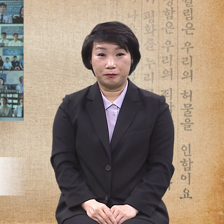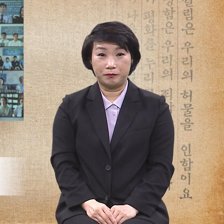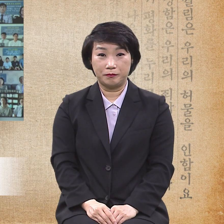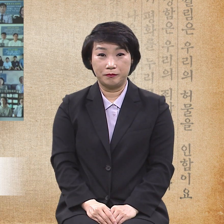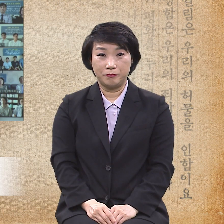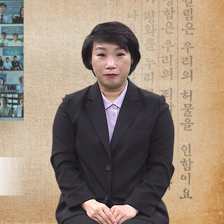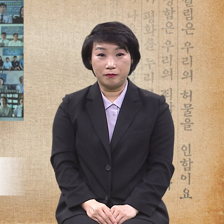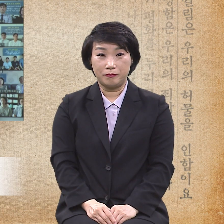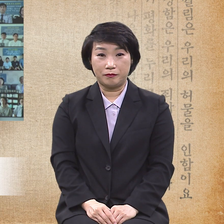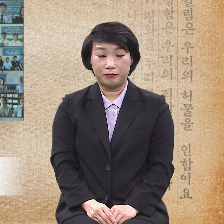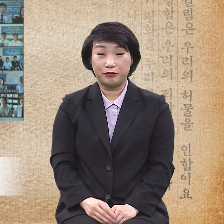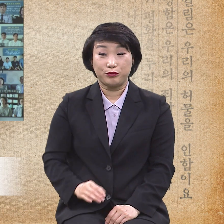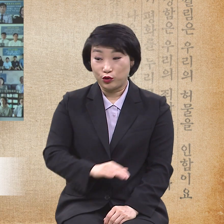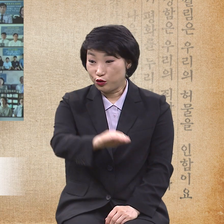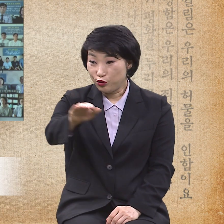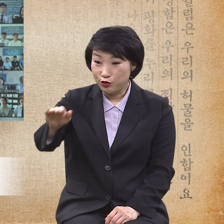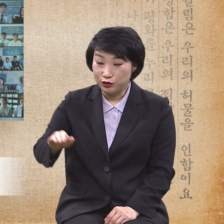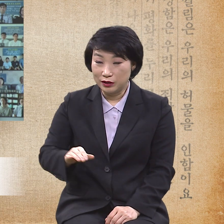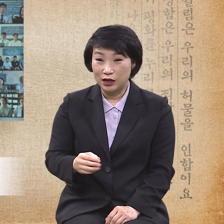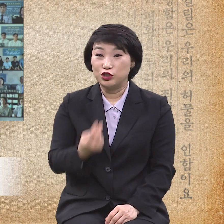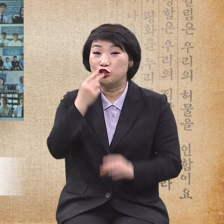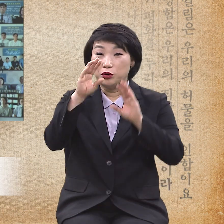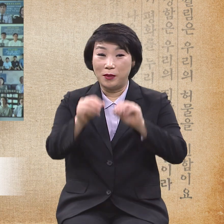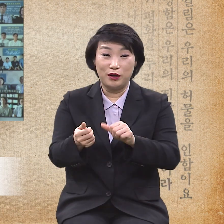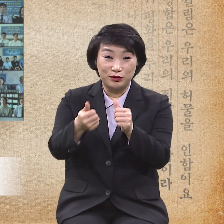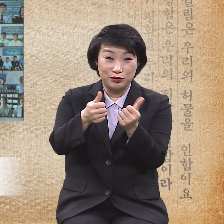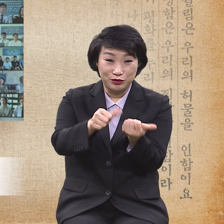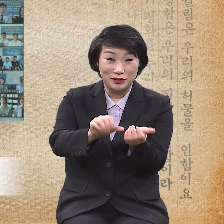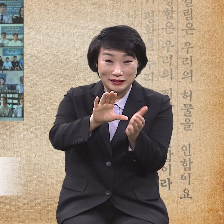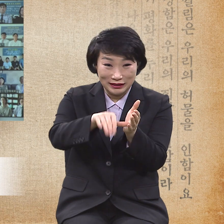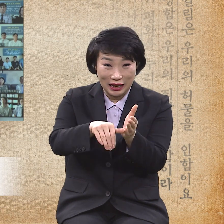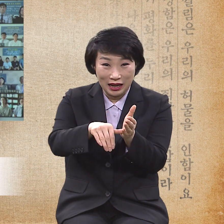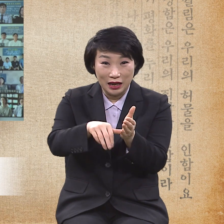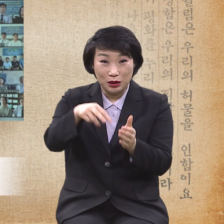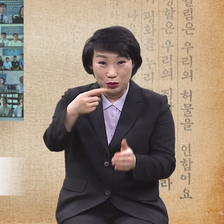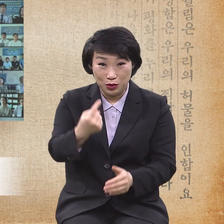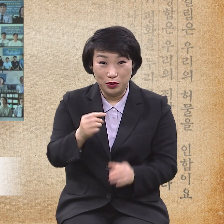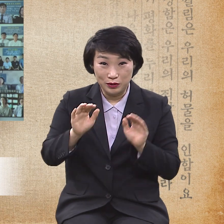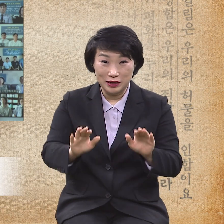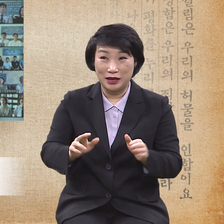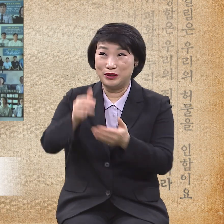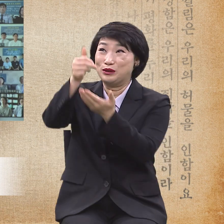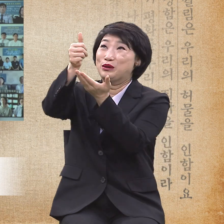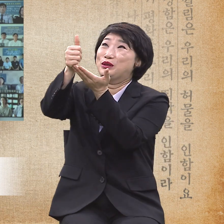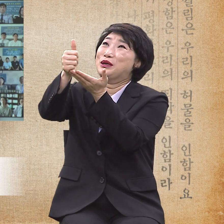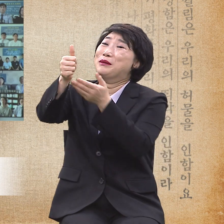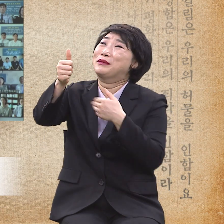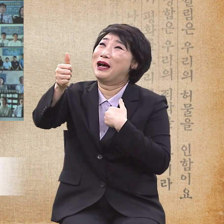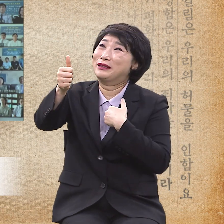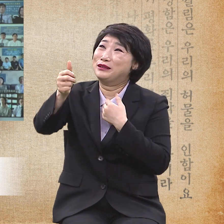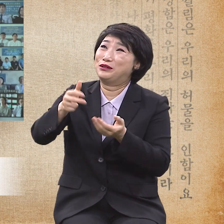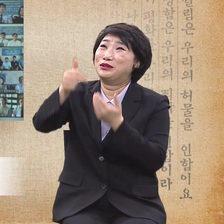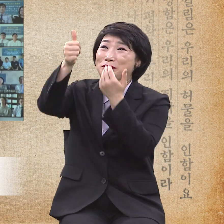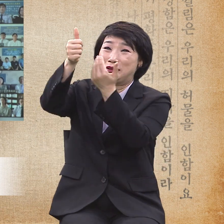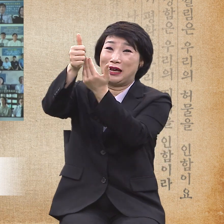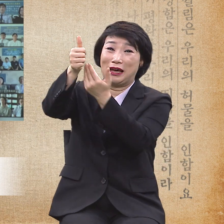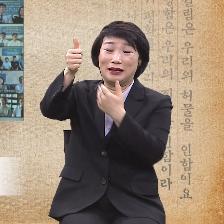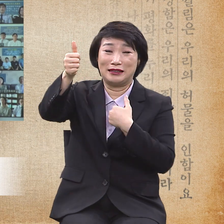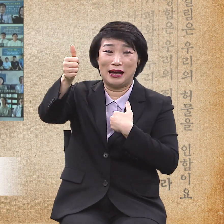예, 우리가 숨질 때쯤이라도 주님, 나는 주님